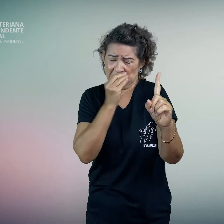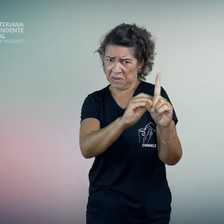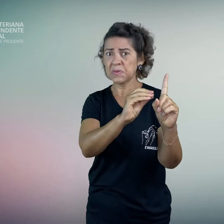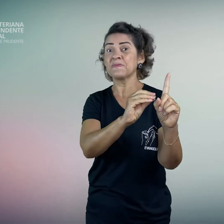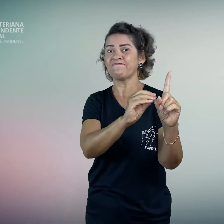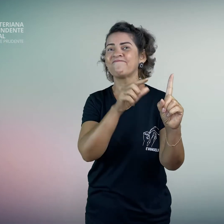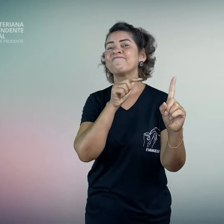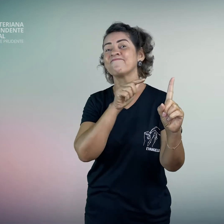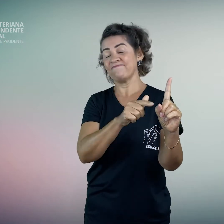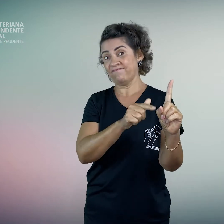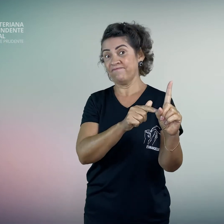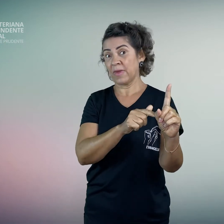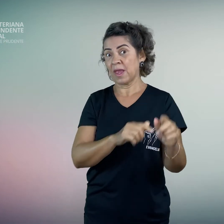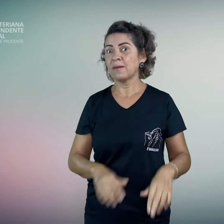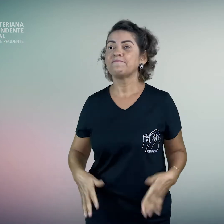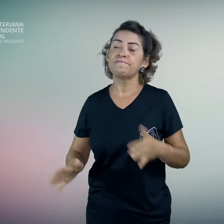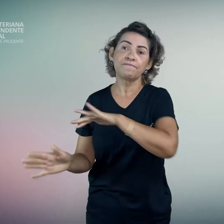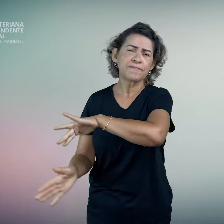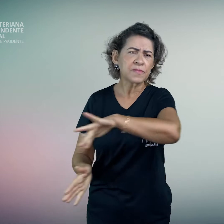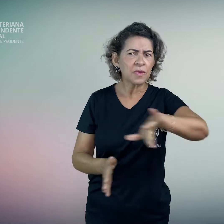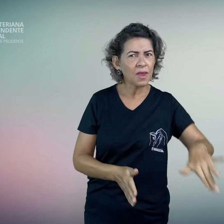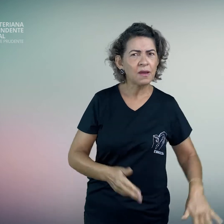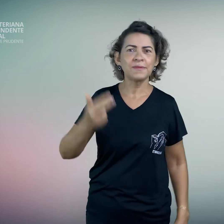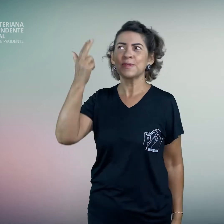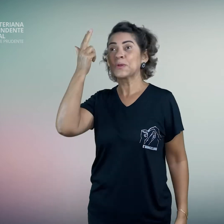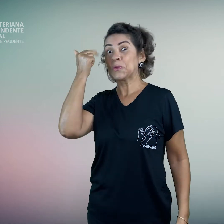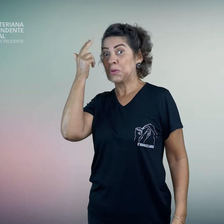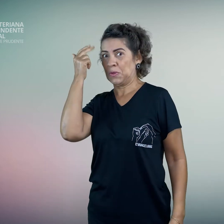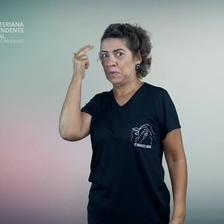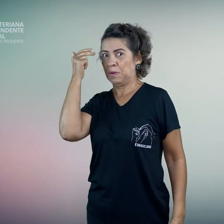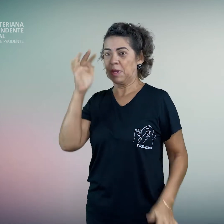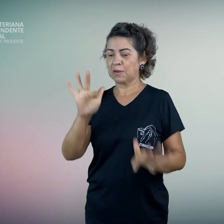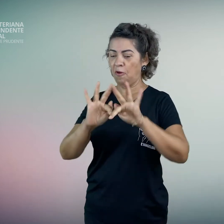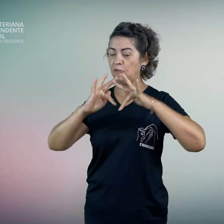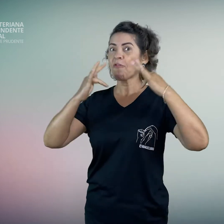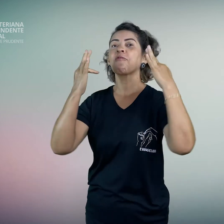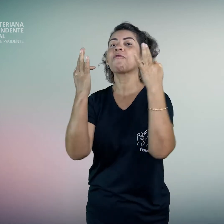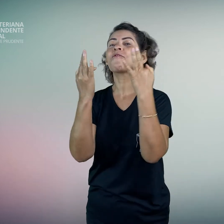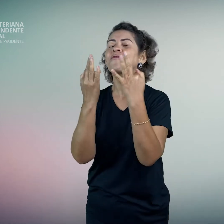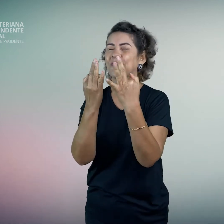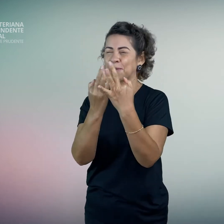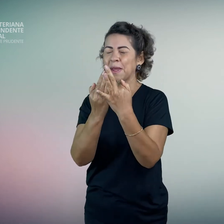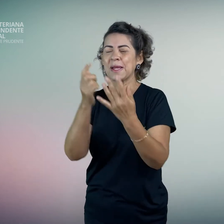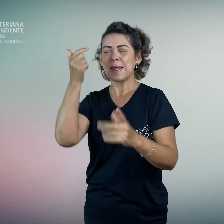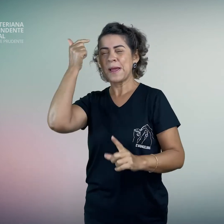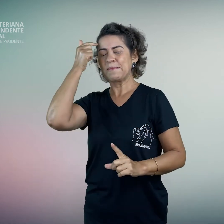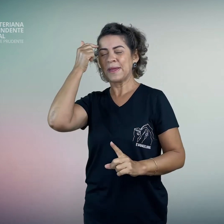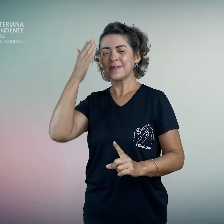Normalmente, quando o filho é aguardado e amado, os pais costumam conversar com o bebê ainda no